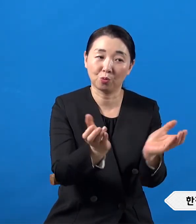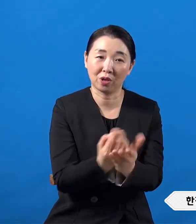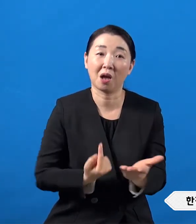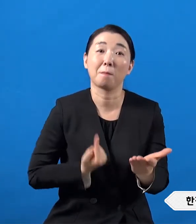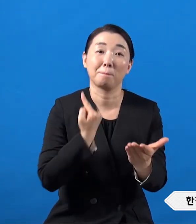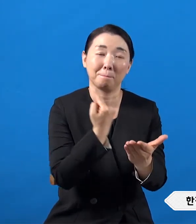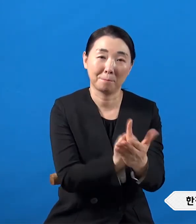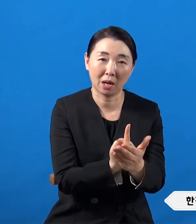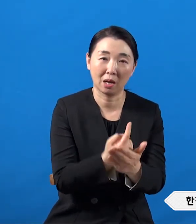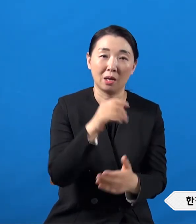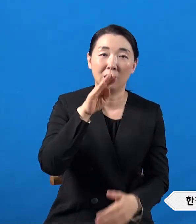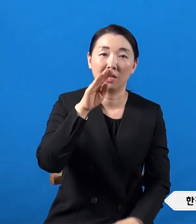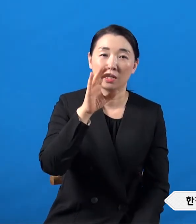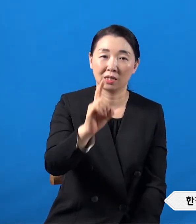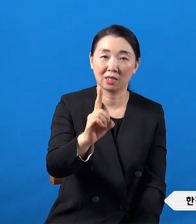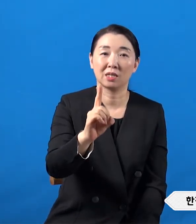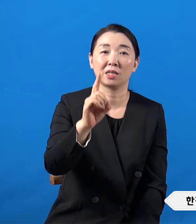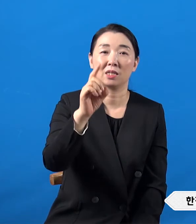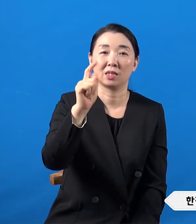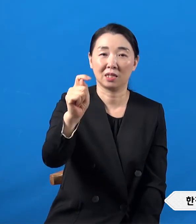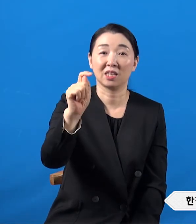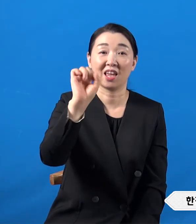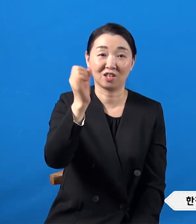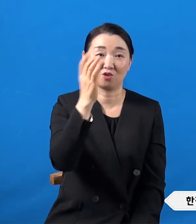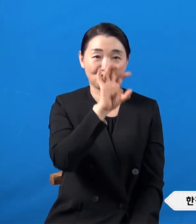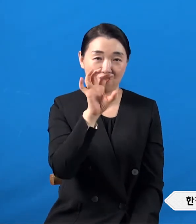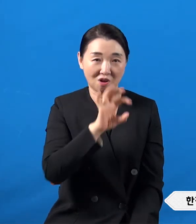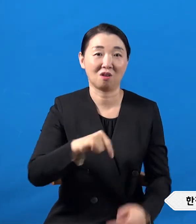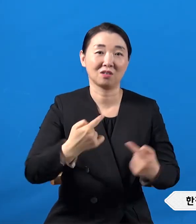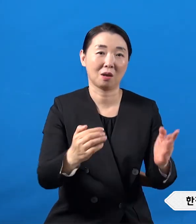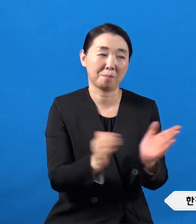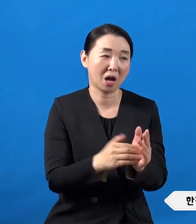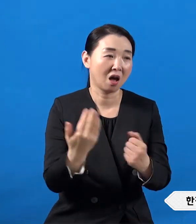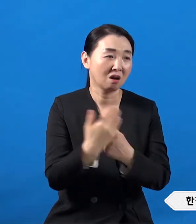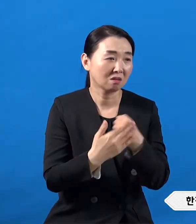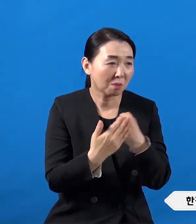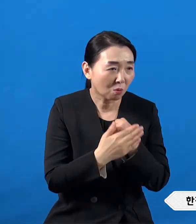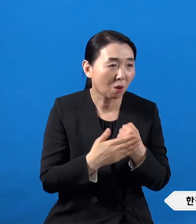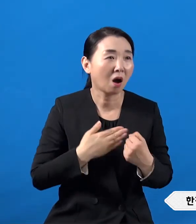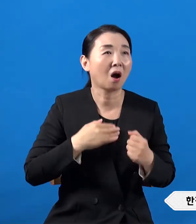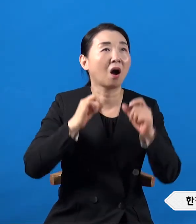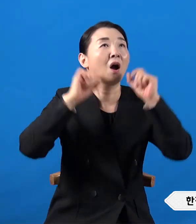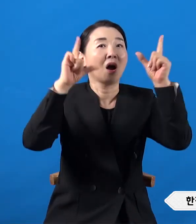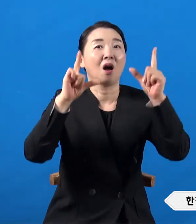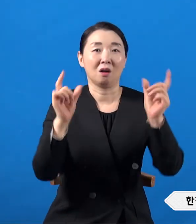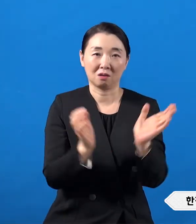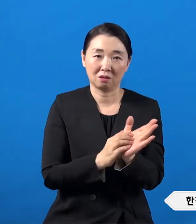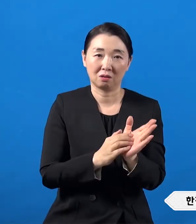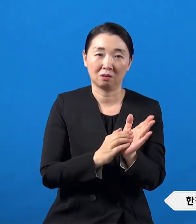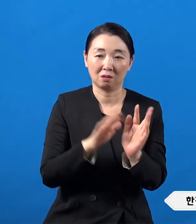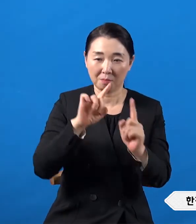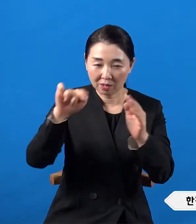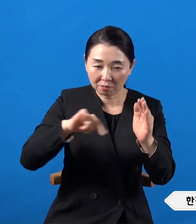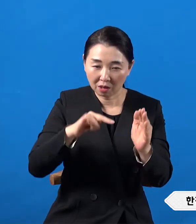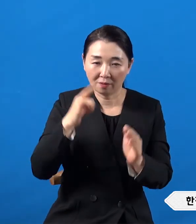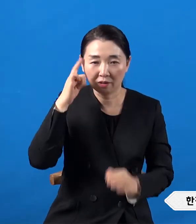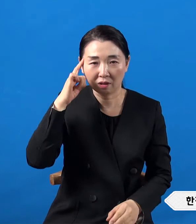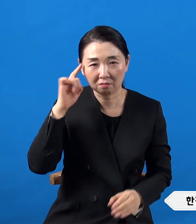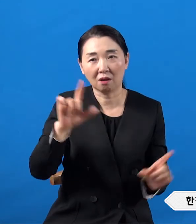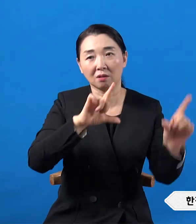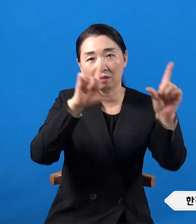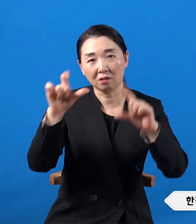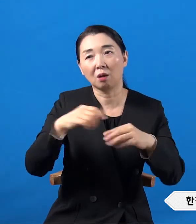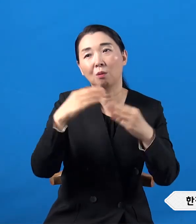들어가서 DTS 훈련을 받게 됐습니다. 거기서 은혜를 받고 깨어졌습니다. 말씀 안에서 자기